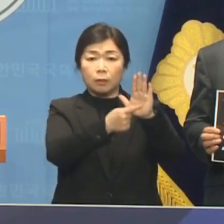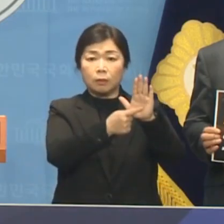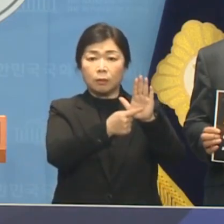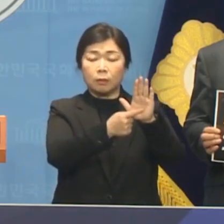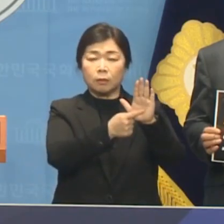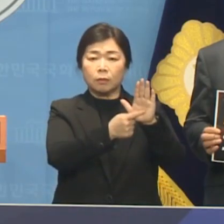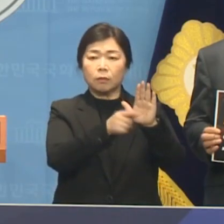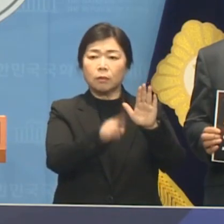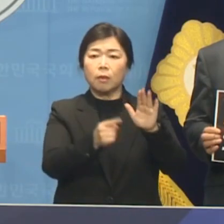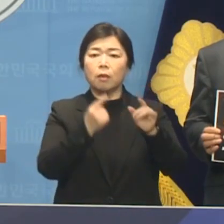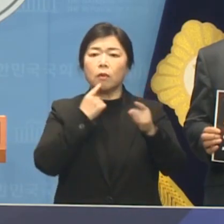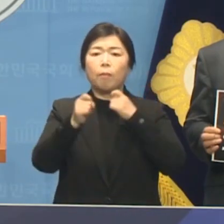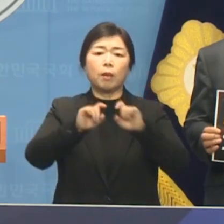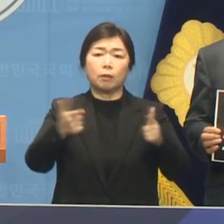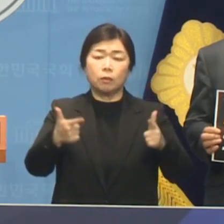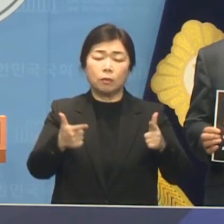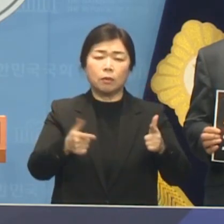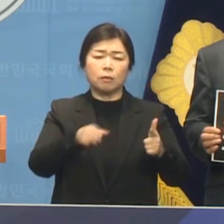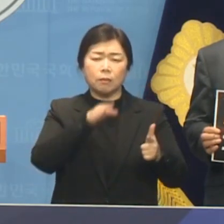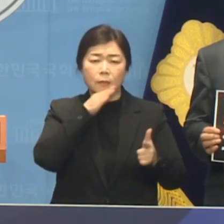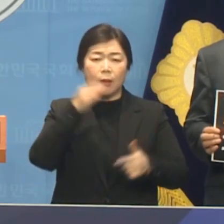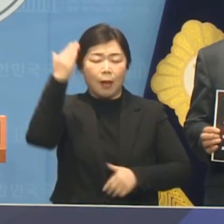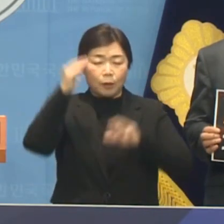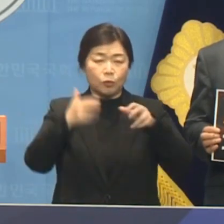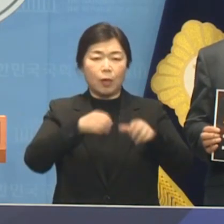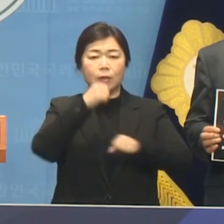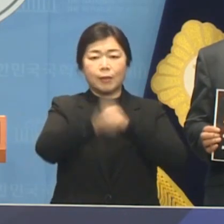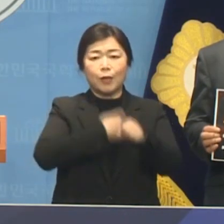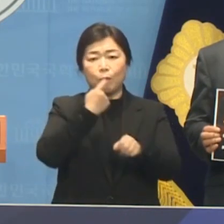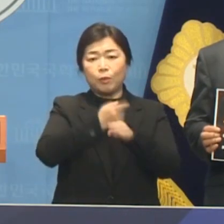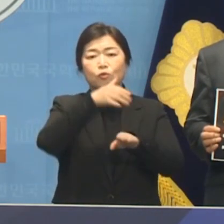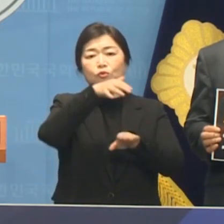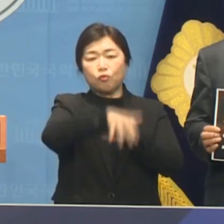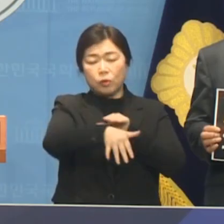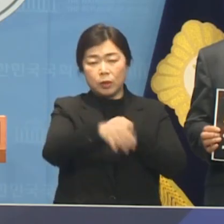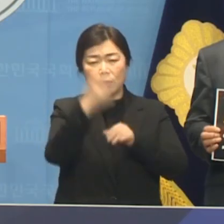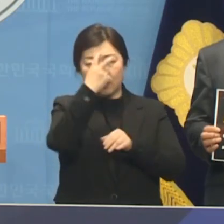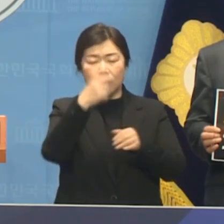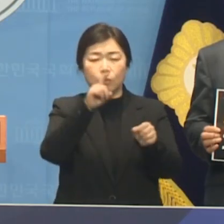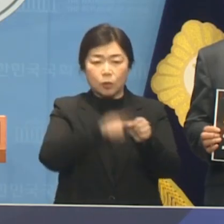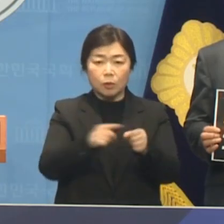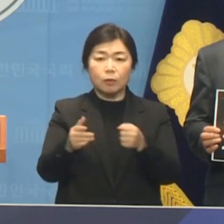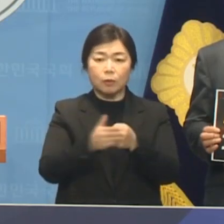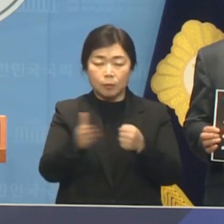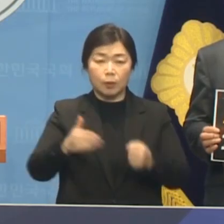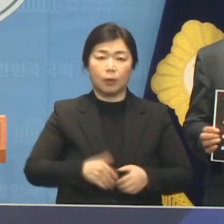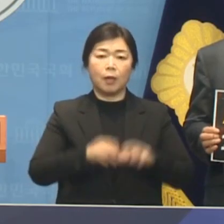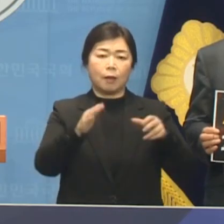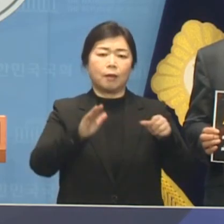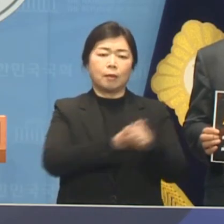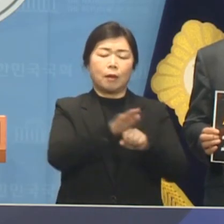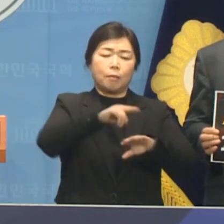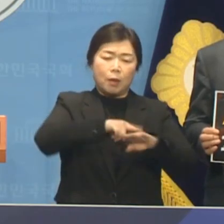대한민국의 자유민주주의 체제를 지키고자 하는 애국충정심의 발로라는 것입니다.